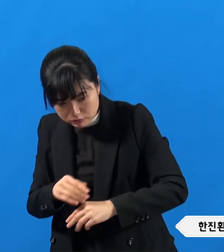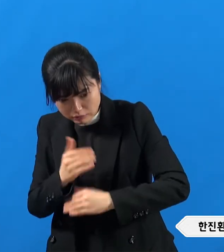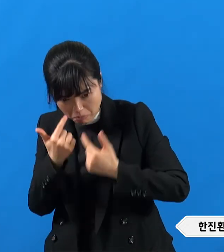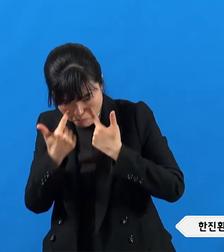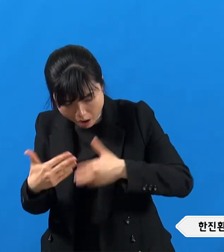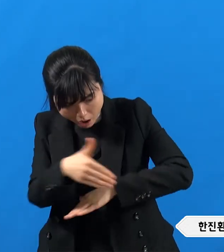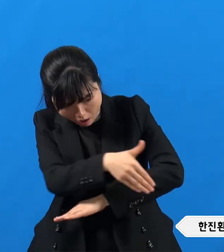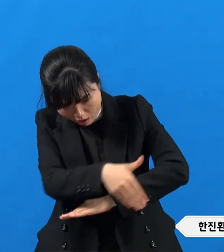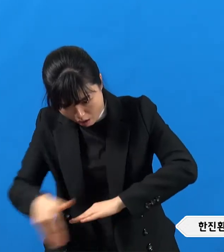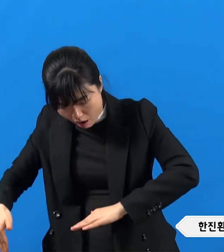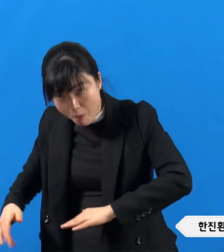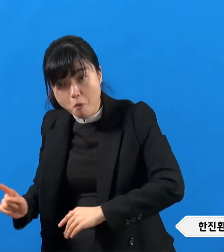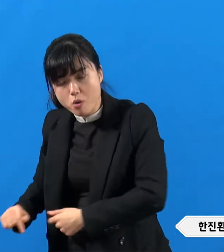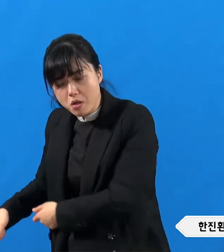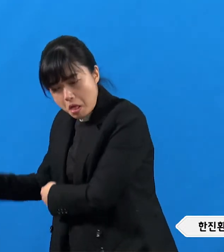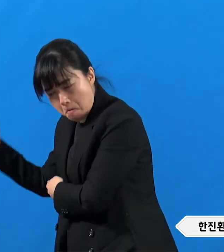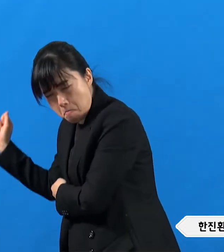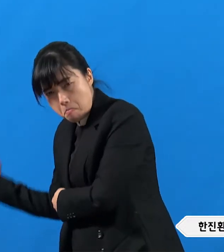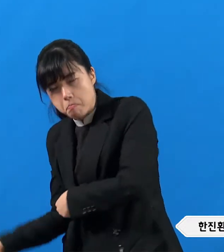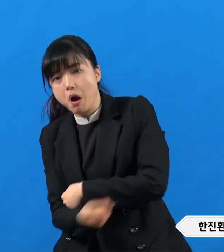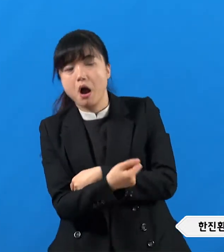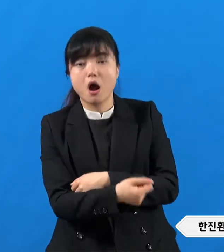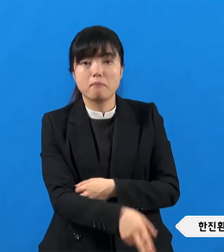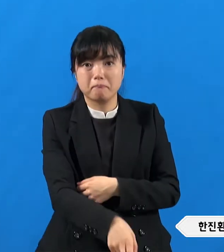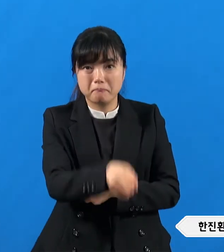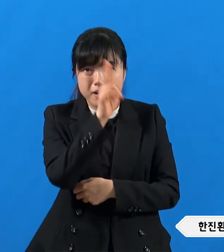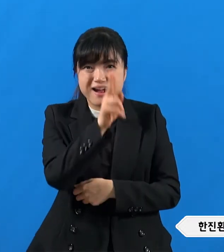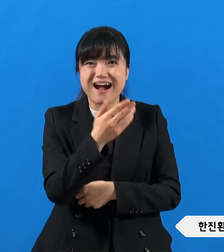보이면 그건 그대로 들어가는 것이죠.